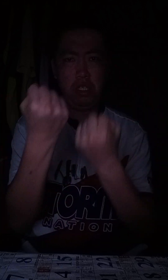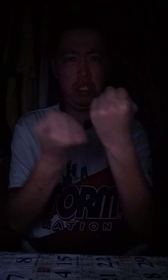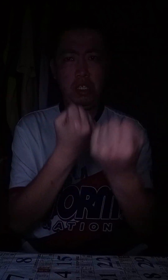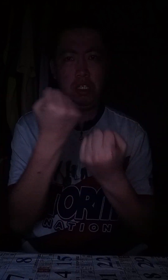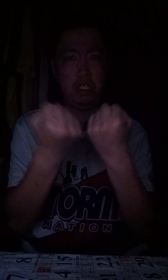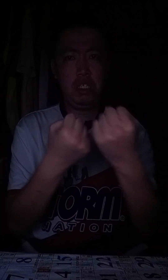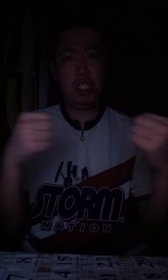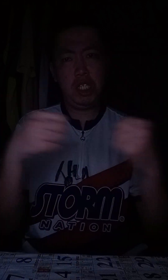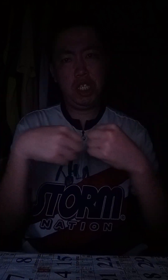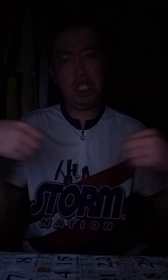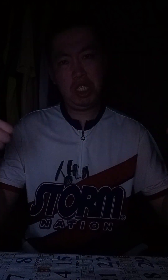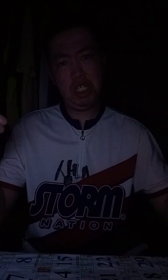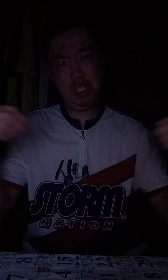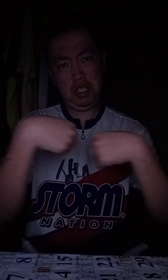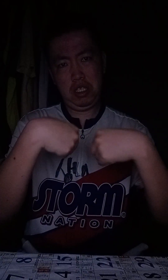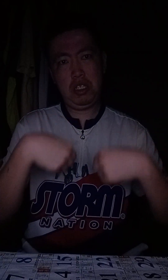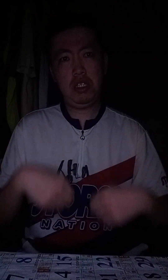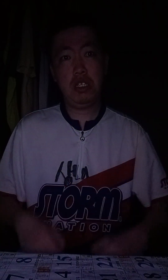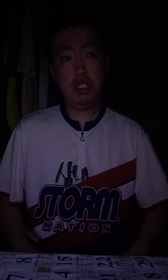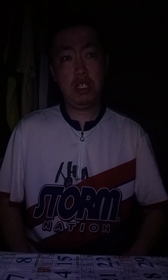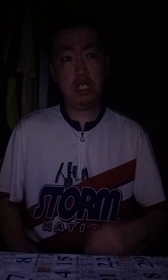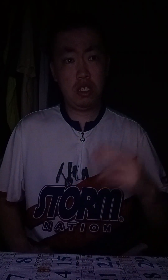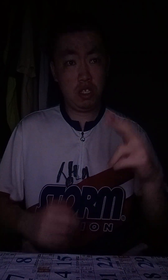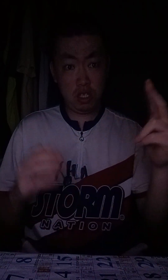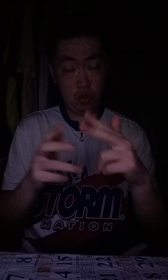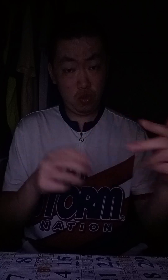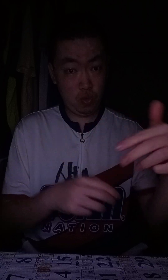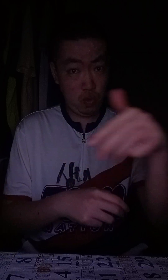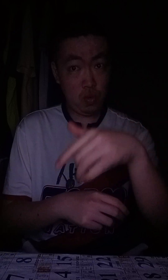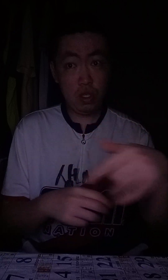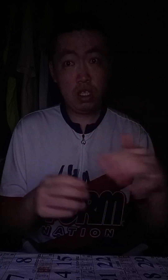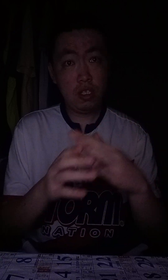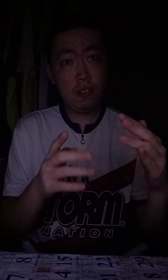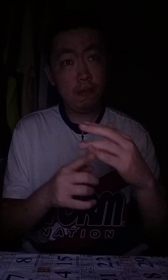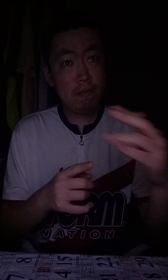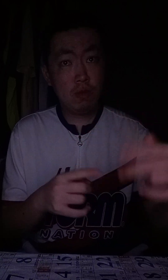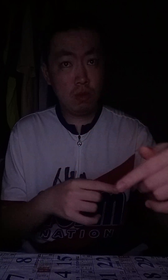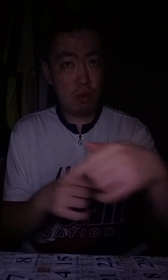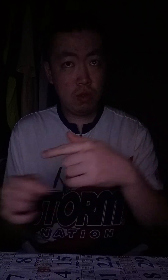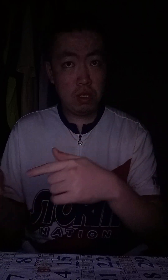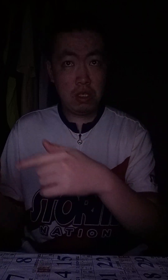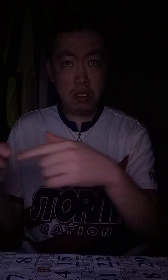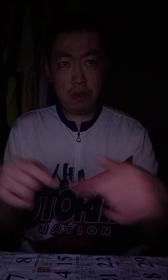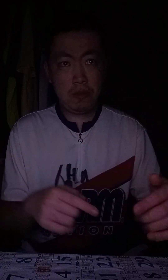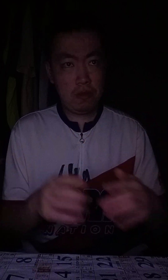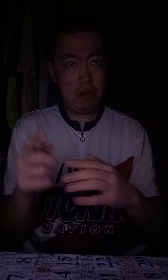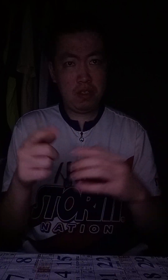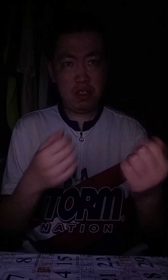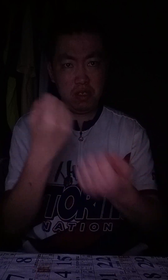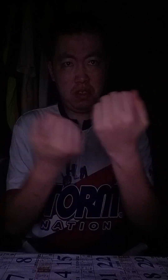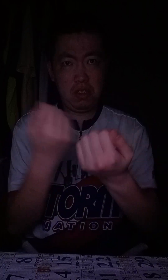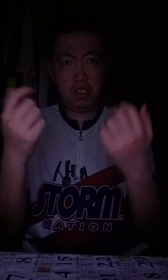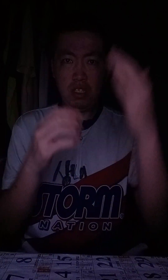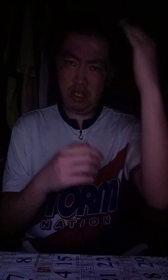탄 자전거를 들이받았습니다. 삼거리에서 방향을 튼 버스는 횡단보도를 지나 이곳에서 자전거를 탄 학생과